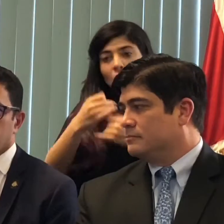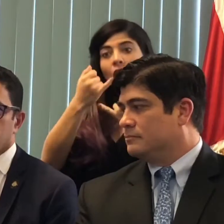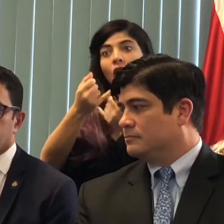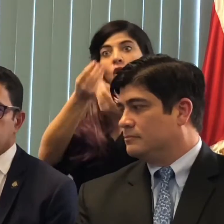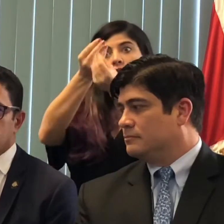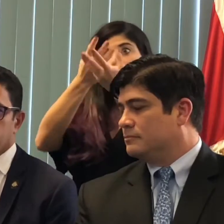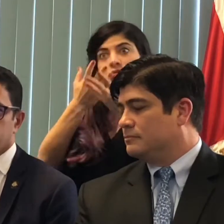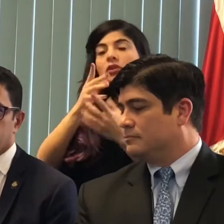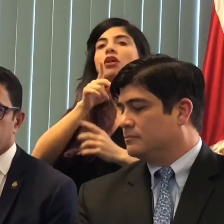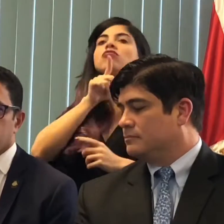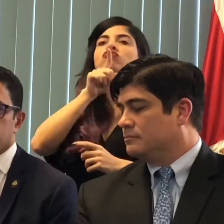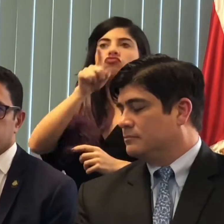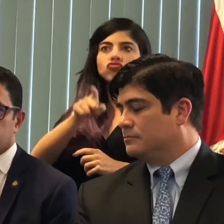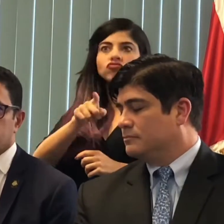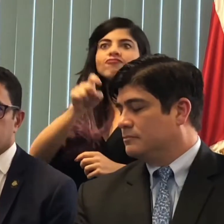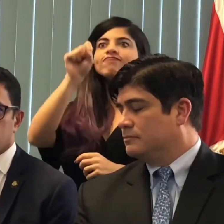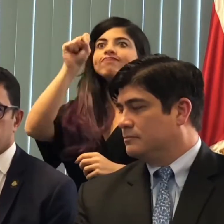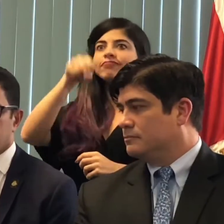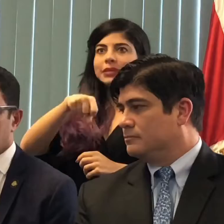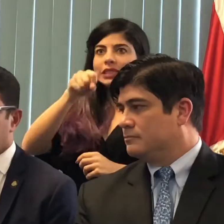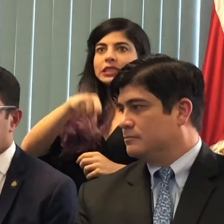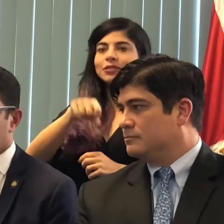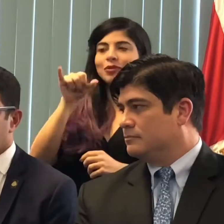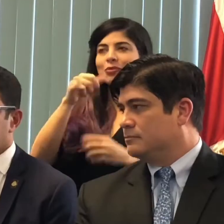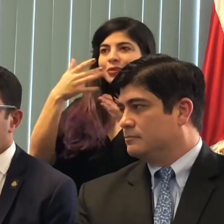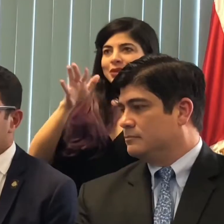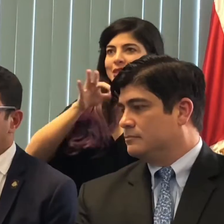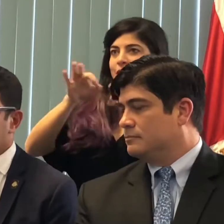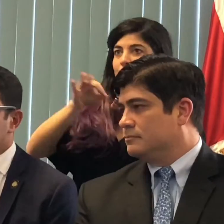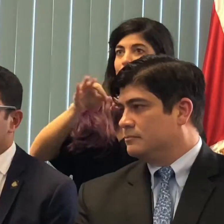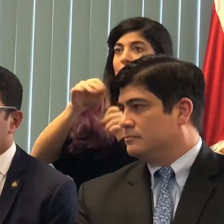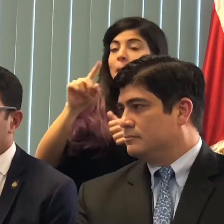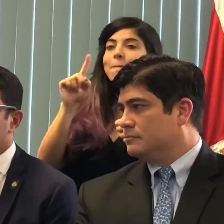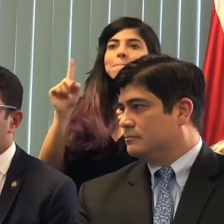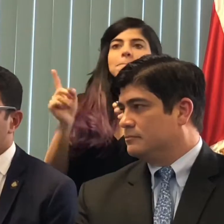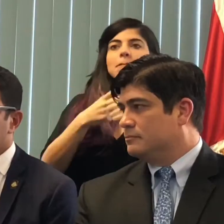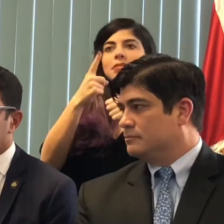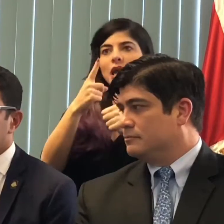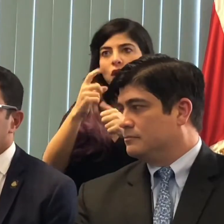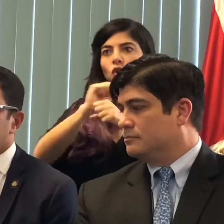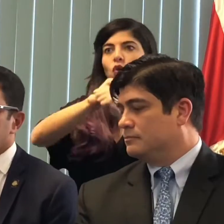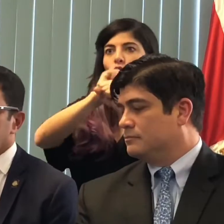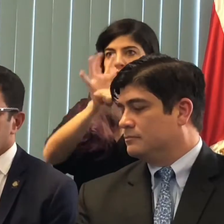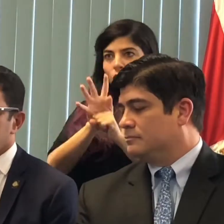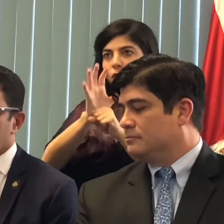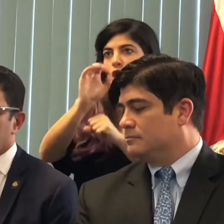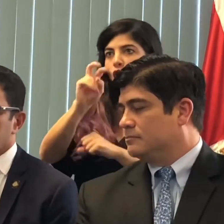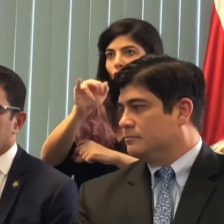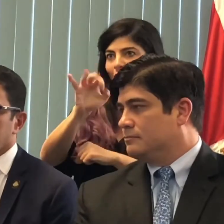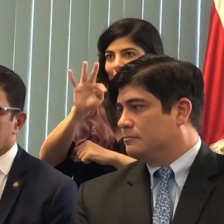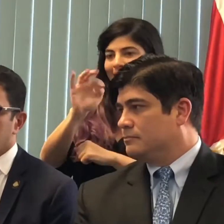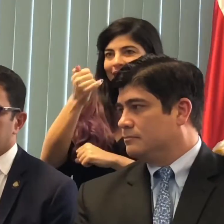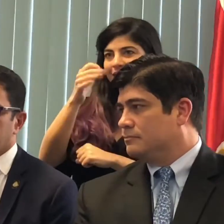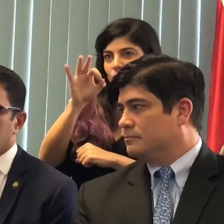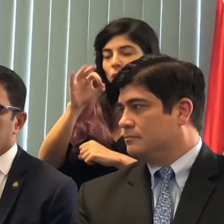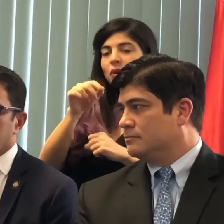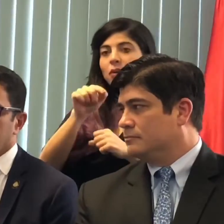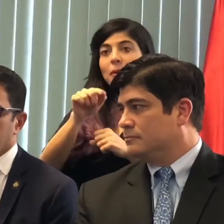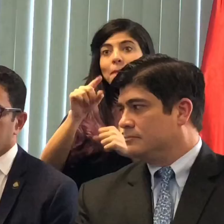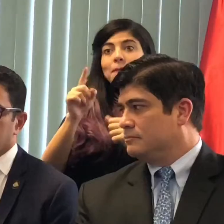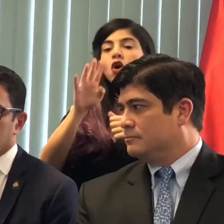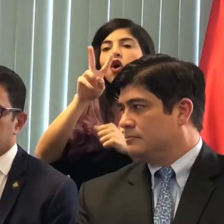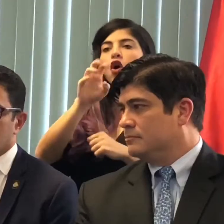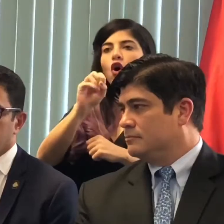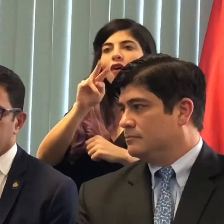que efectivamente se trataba anteriormente el primer caso de móvil 19 importado